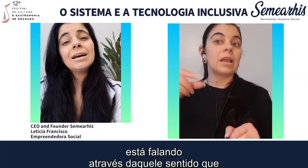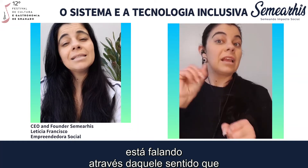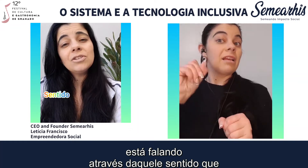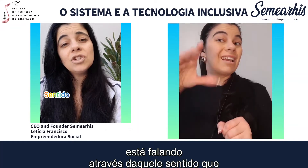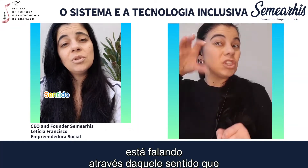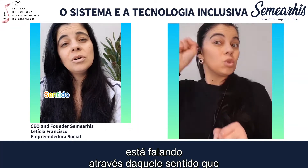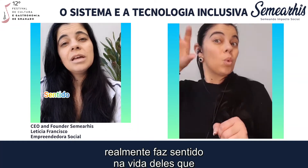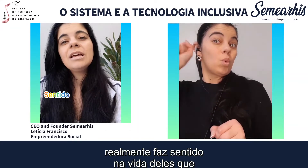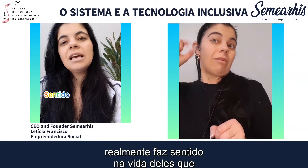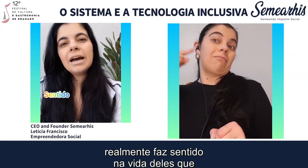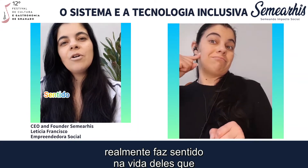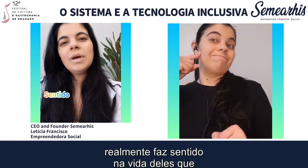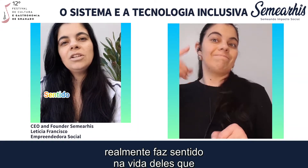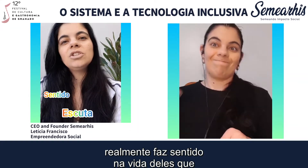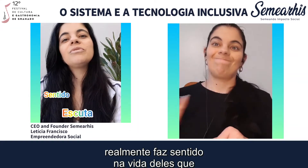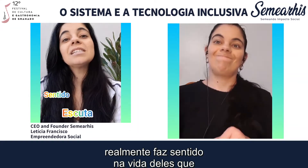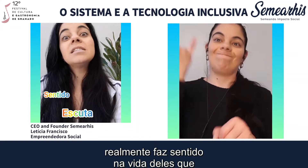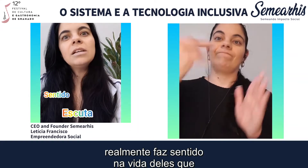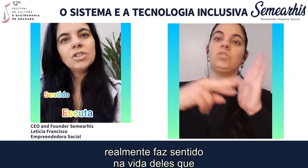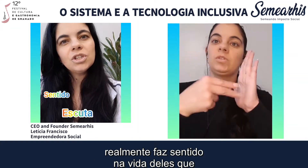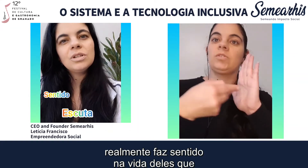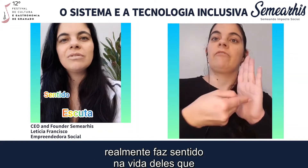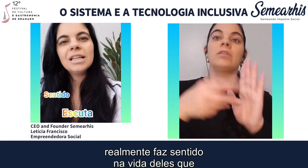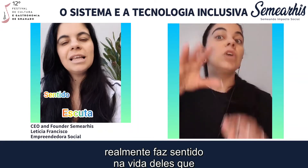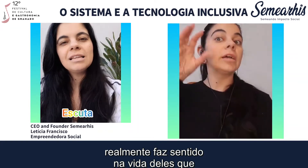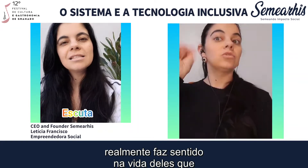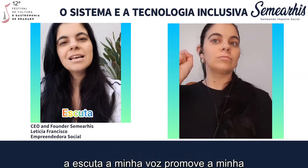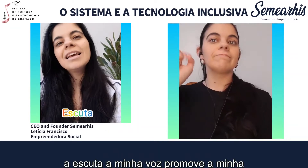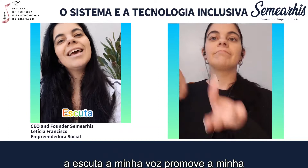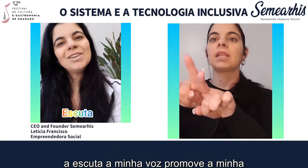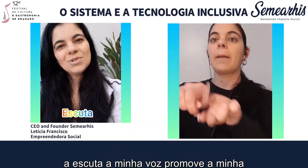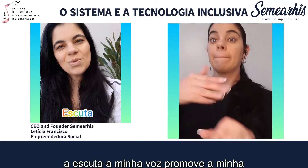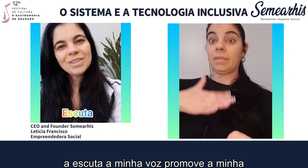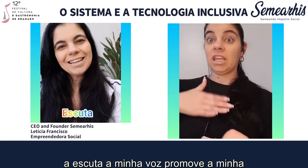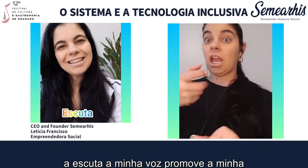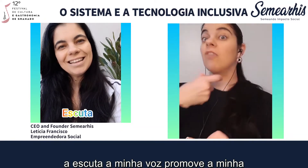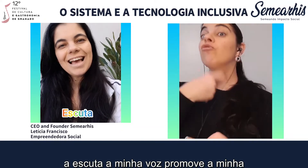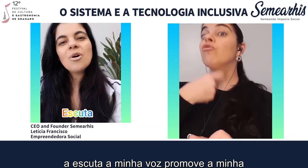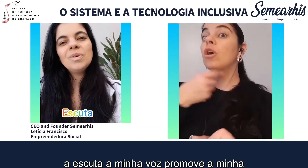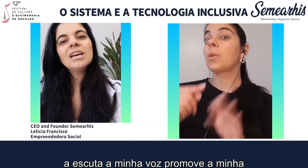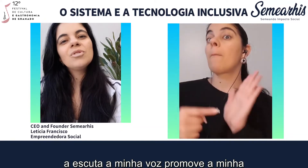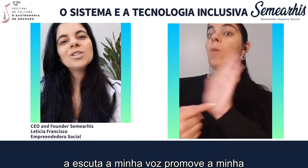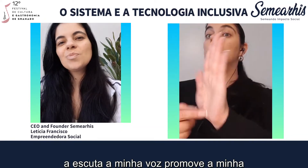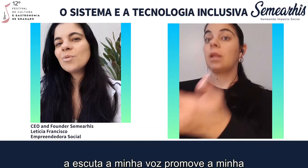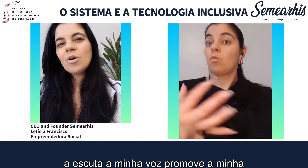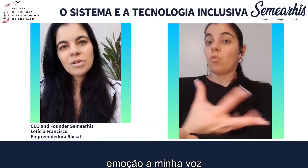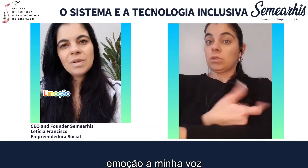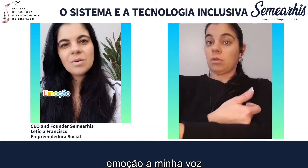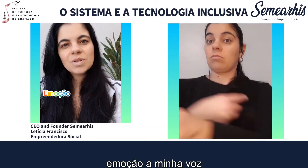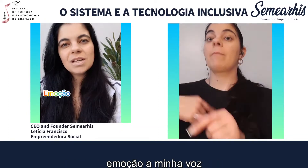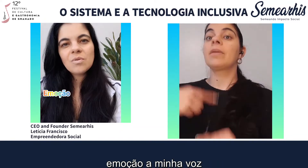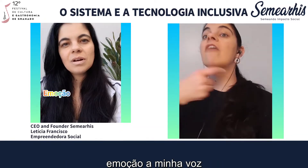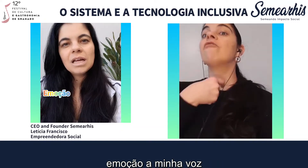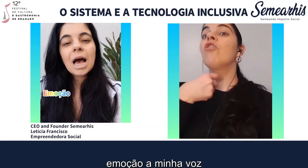daquele sentido que realmente faz sentido na vida deles, que é a escuta. A minha voz promove a